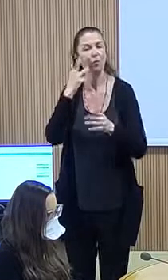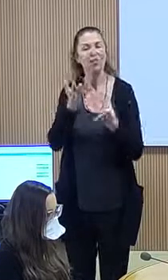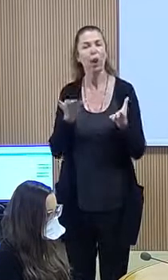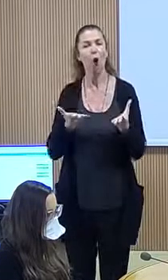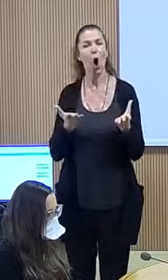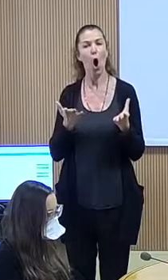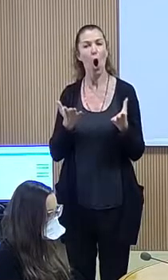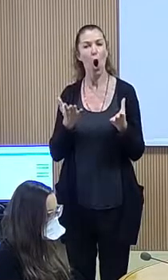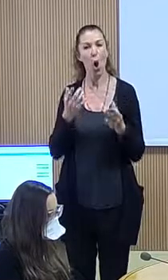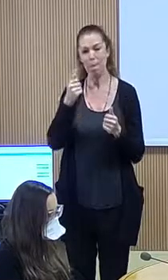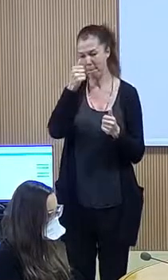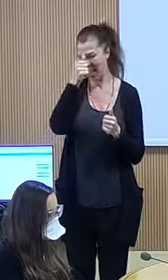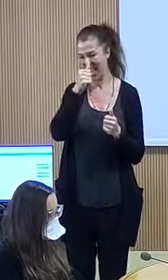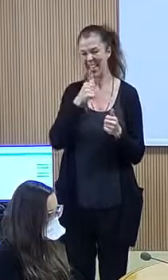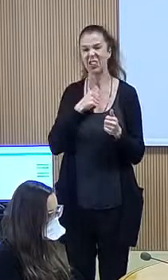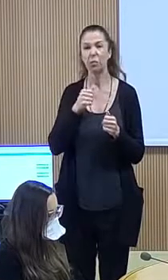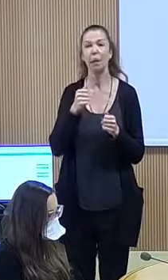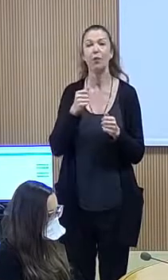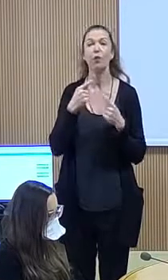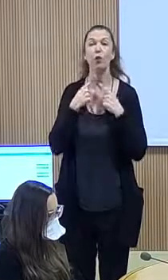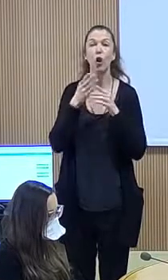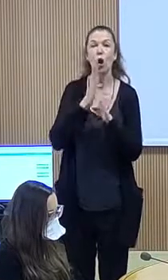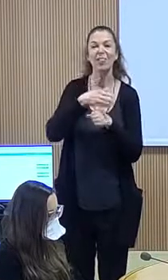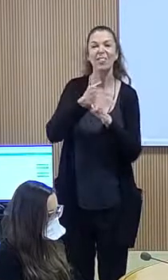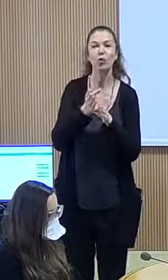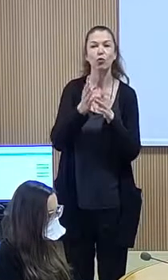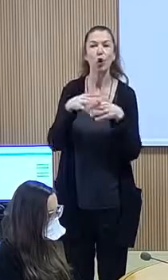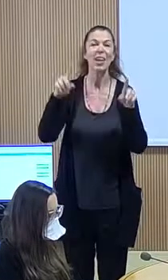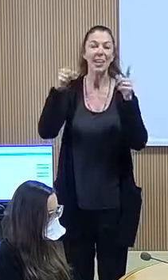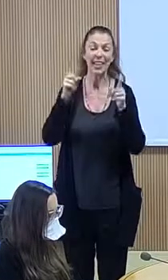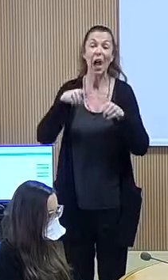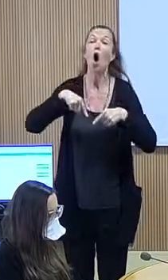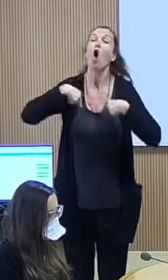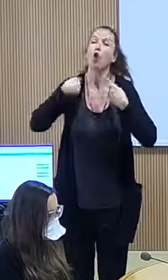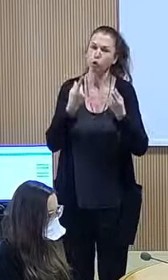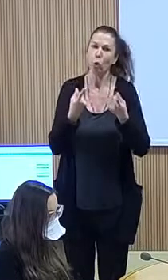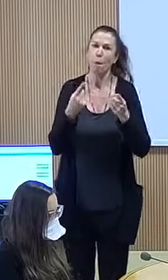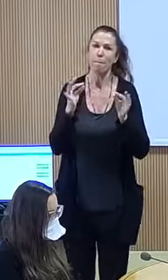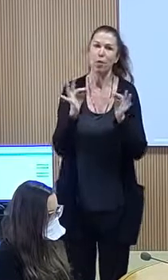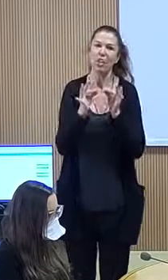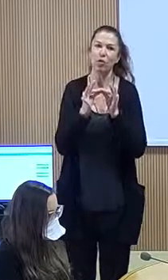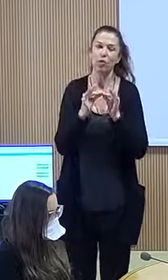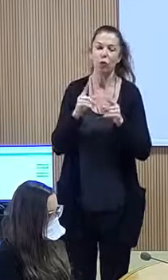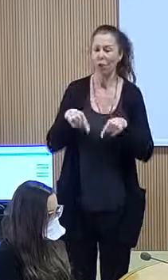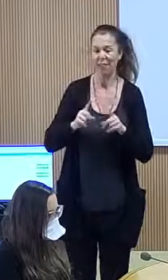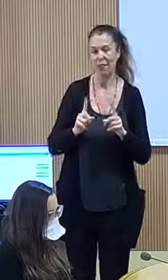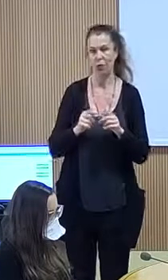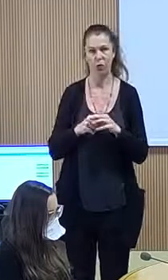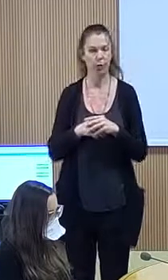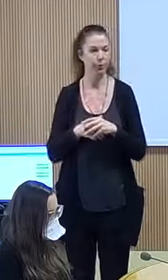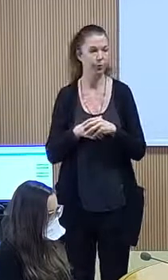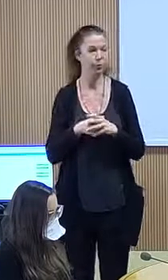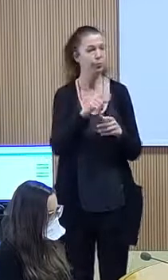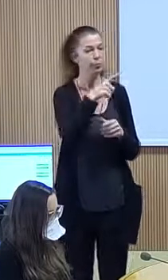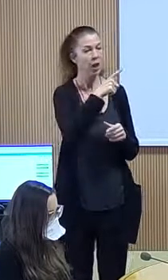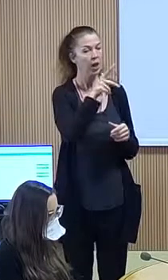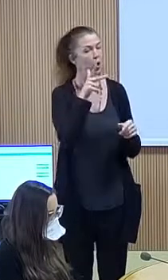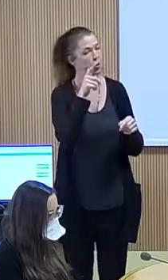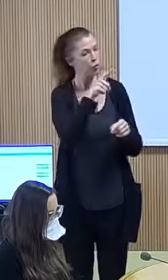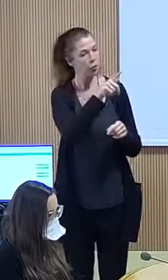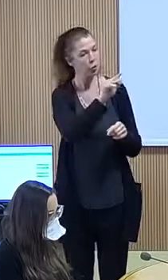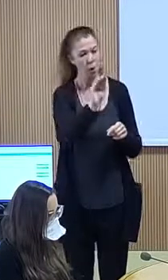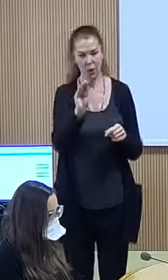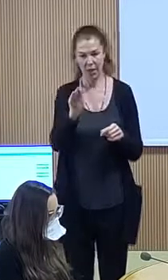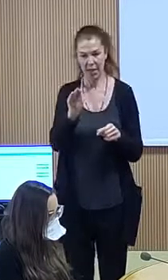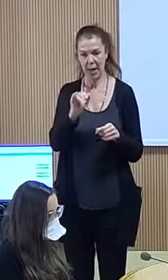alla stagione lirica e a quel punto prenderemo prendere una decisione le ultime due per l'assessore segala veloci e